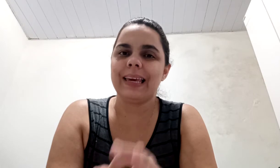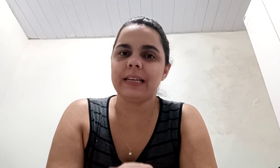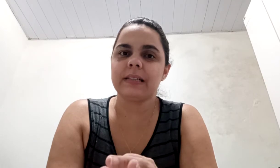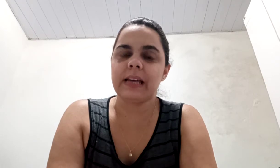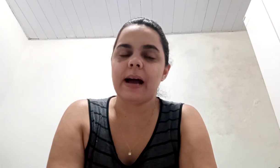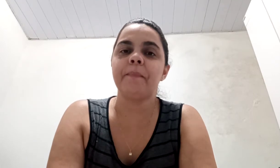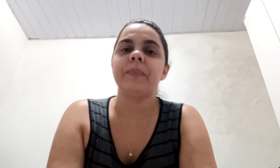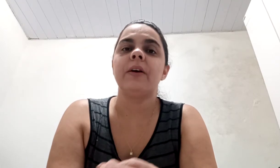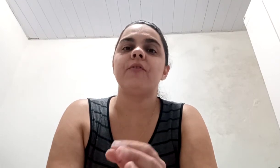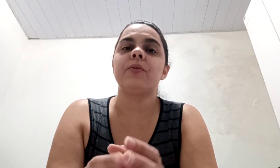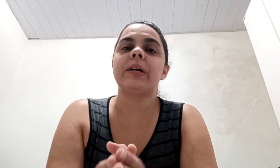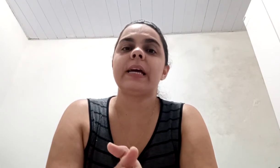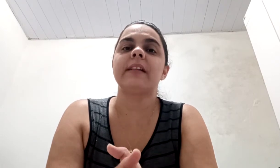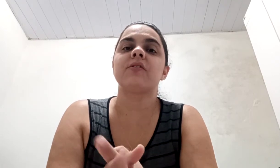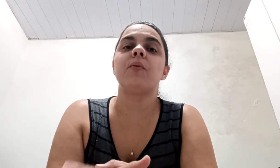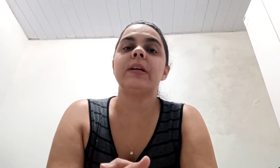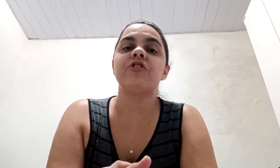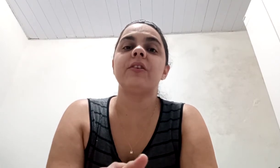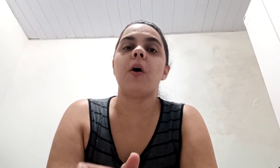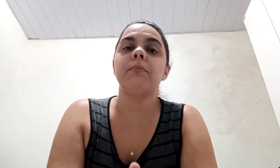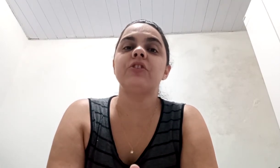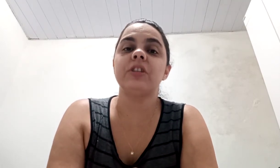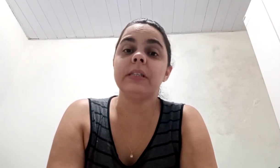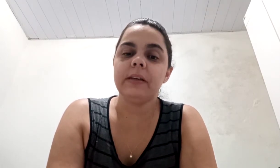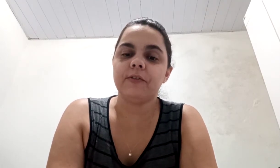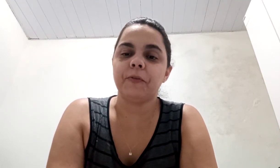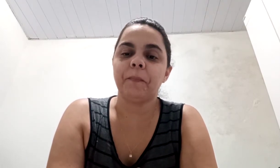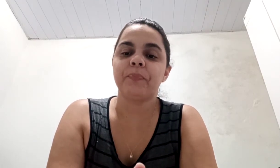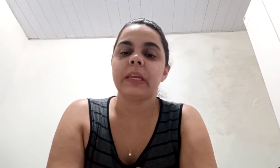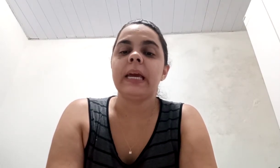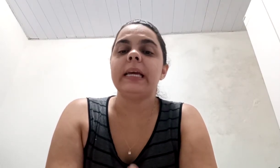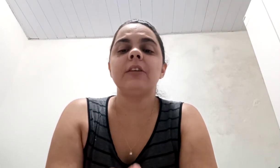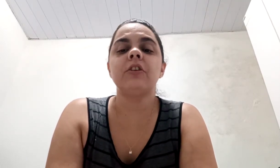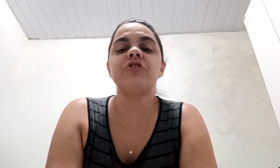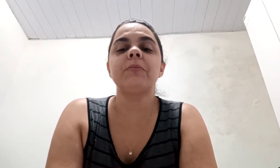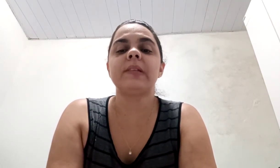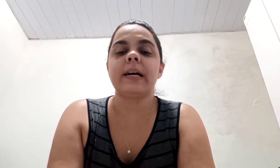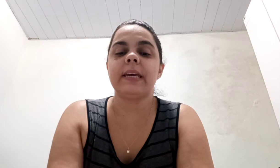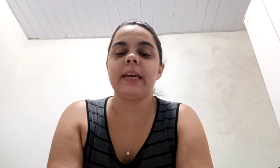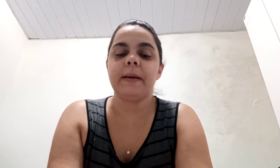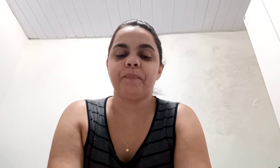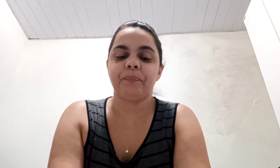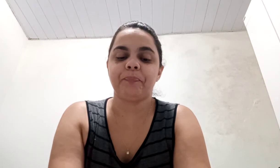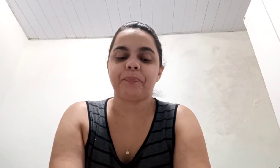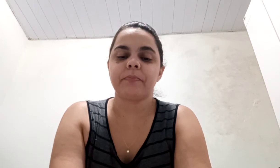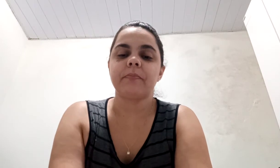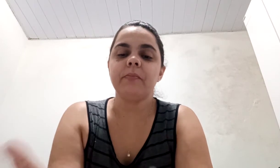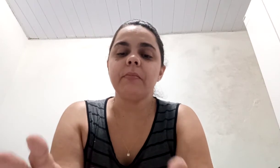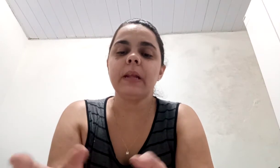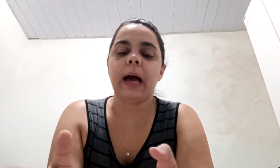brasileira, tá? Foram criados com este objetivo. Então, nós temos aqui